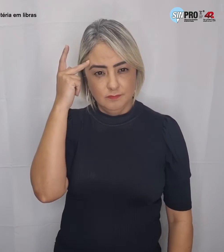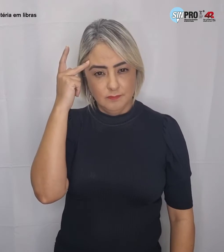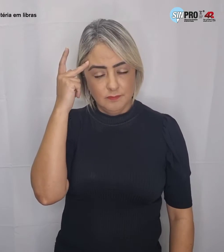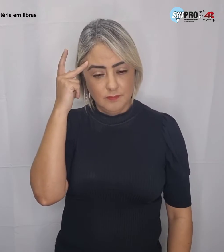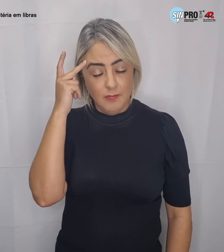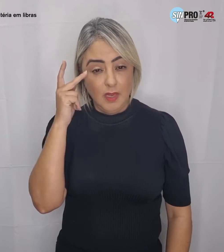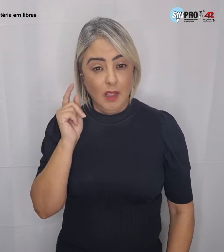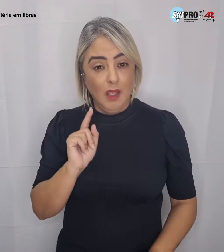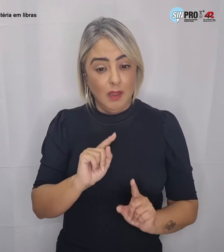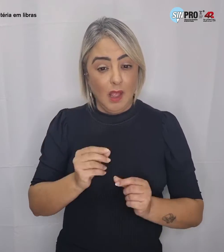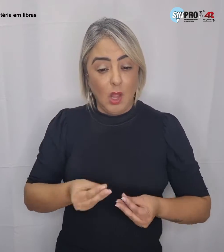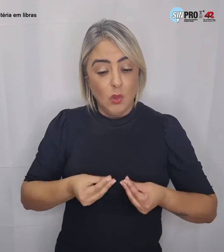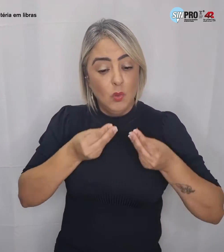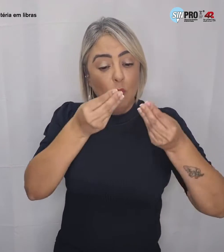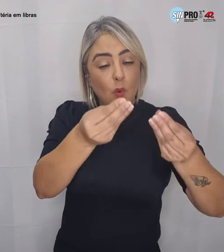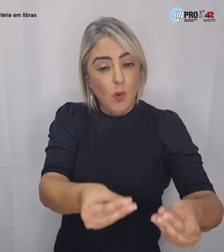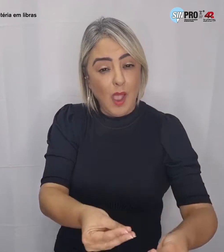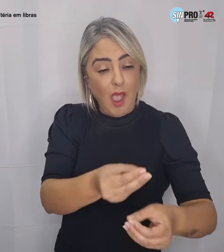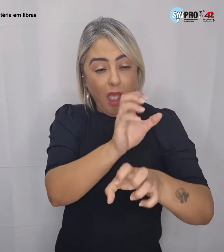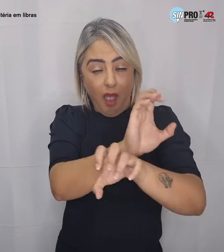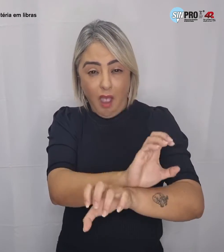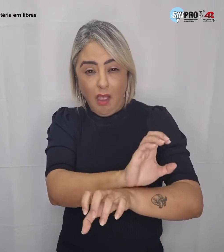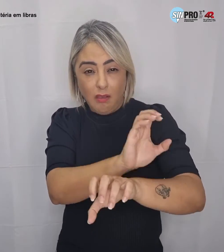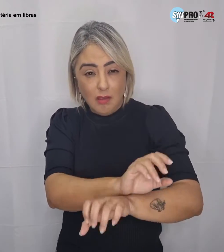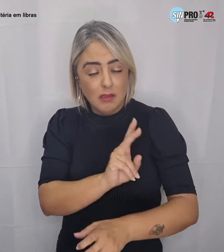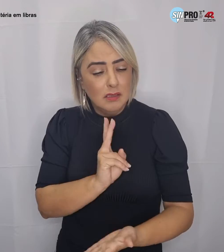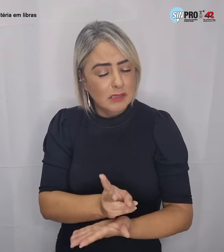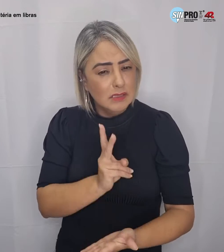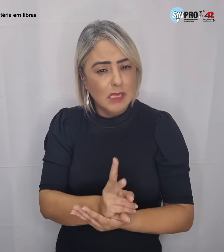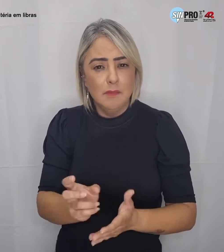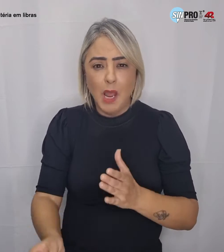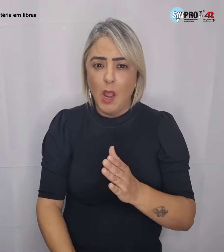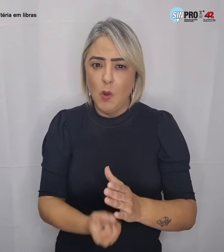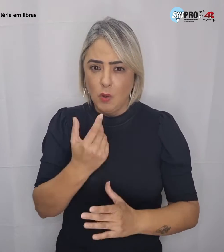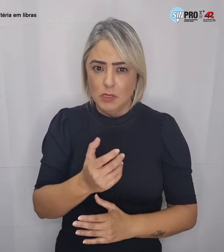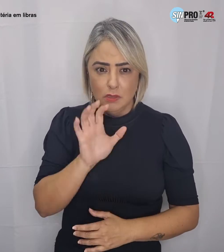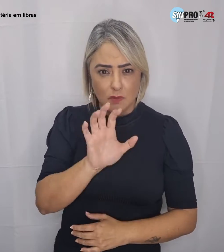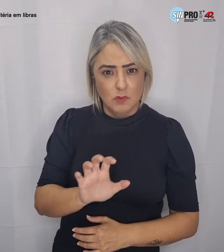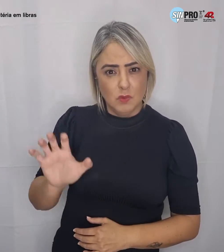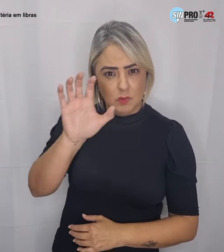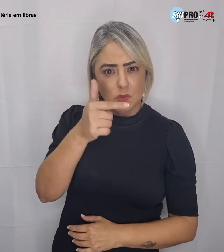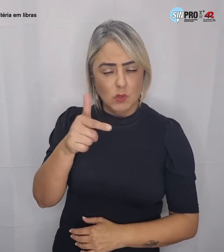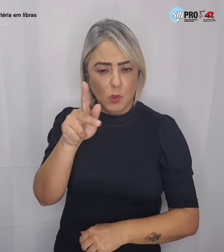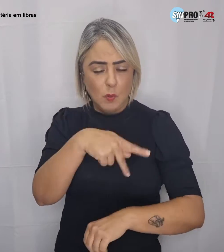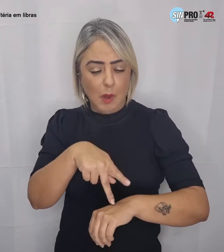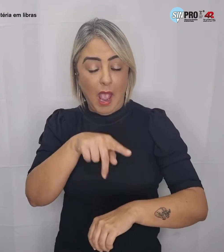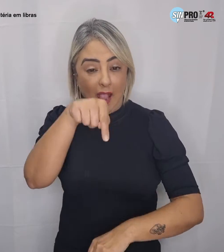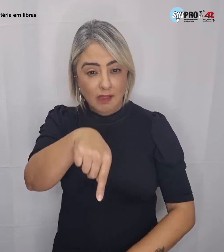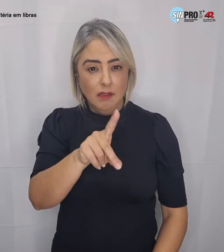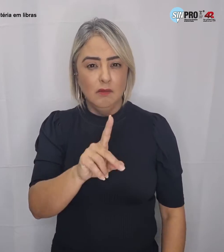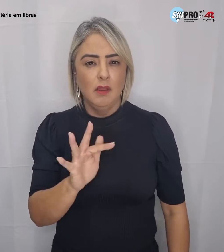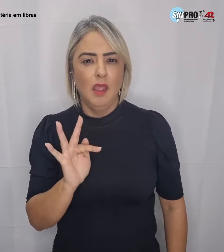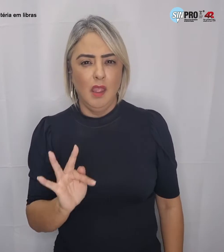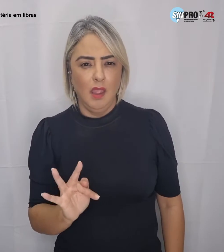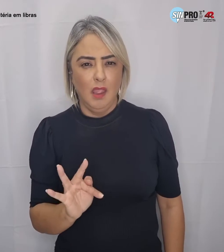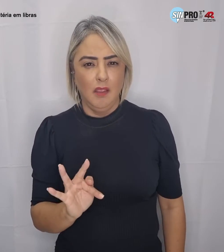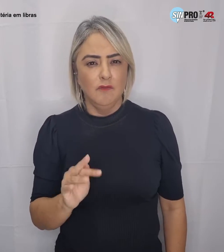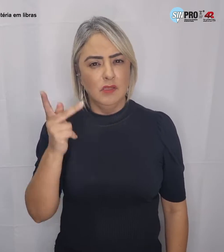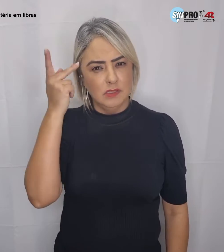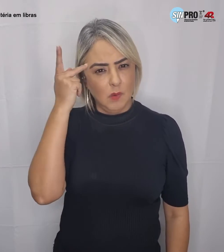Em vez de doar os ossos, como tem ocorrido em outras regiões do país, no Distrito Federal e